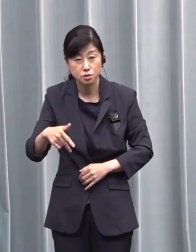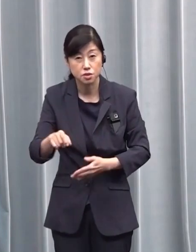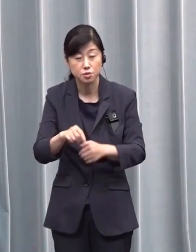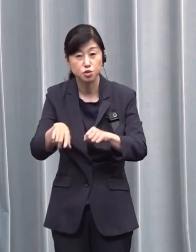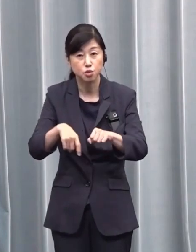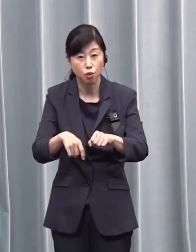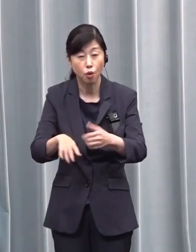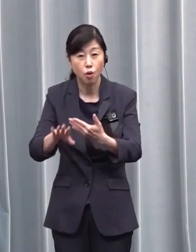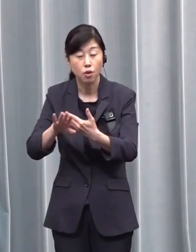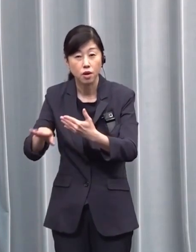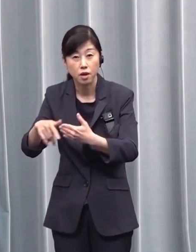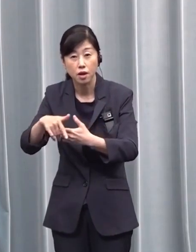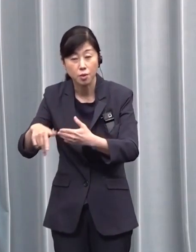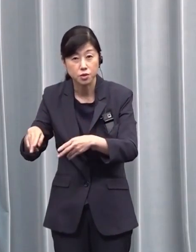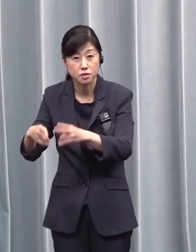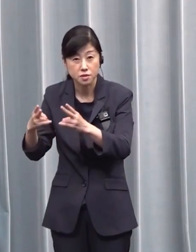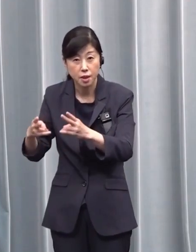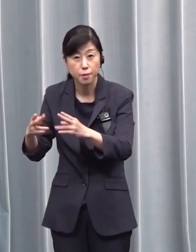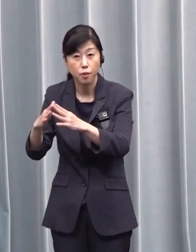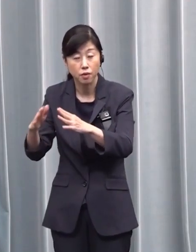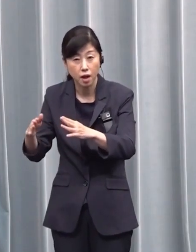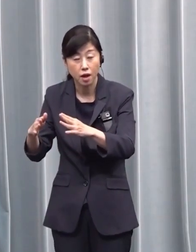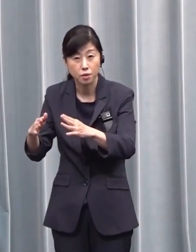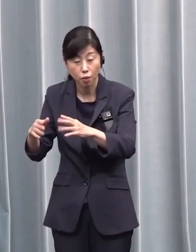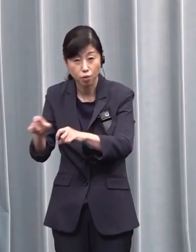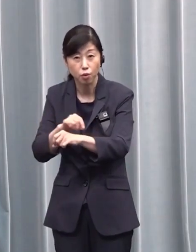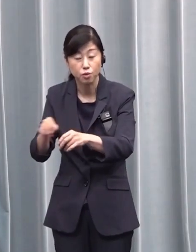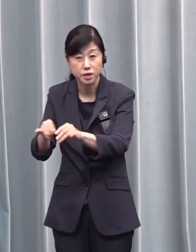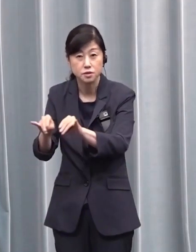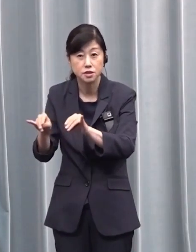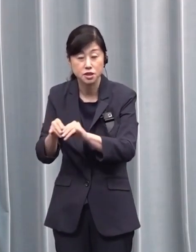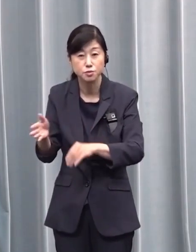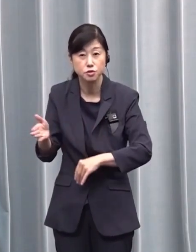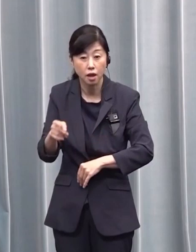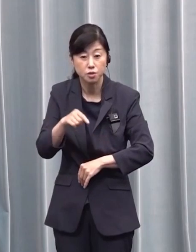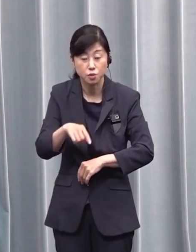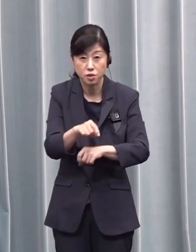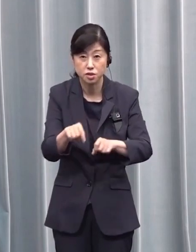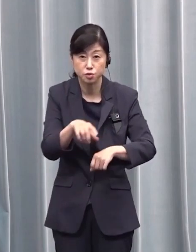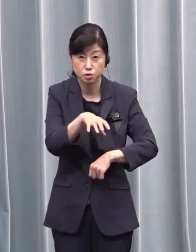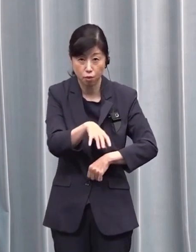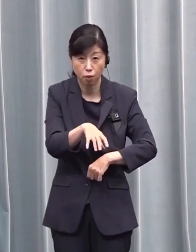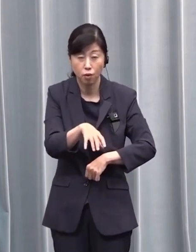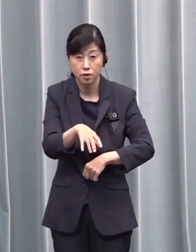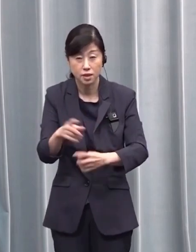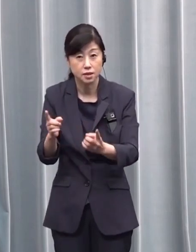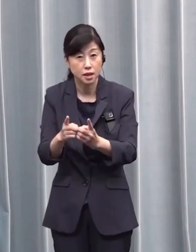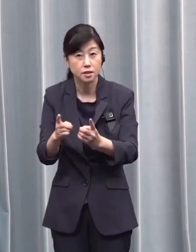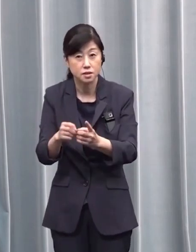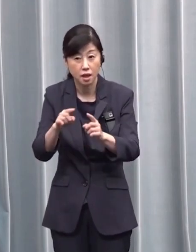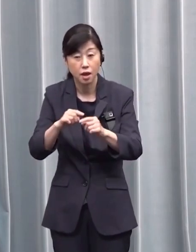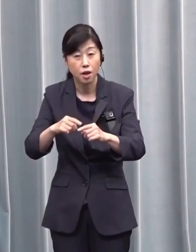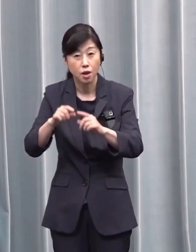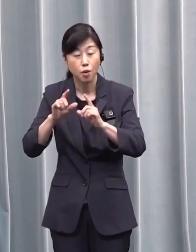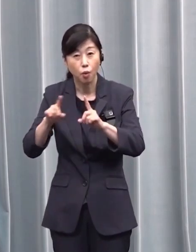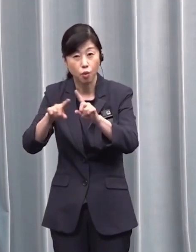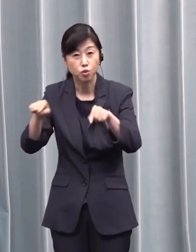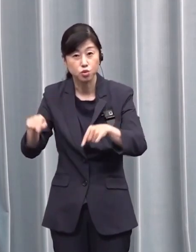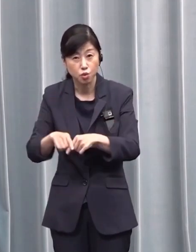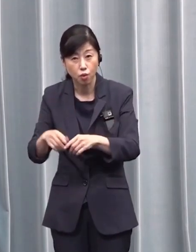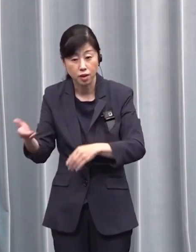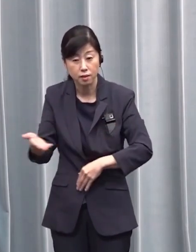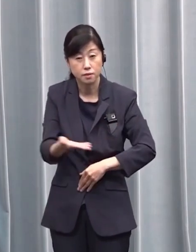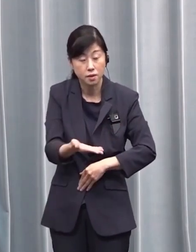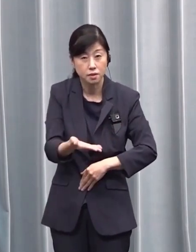による再発防止特別チームから同事務所に対して調査報告書が提出をされ公表された